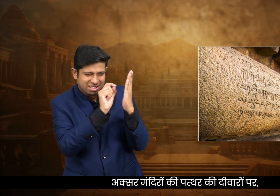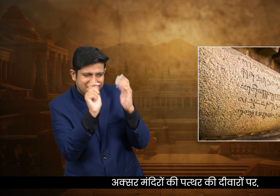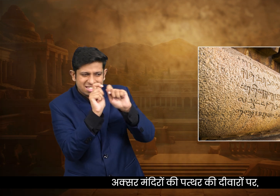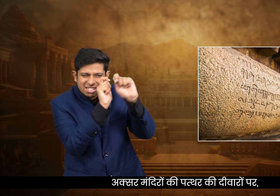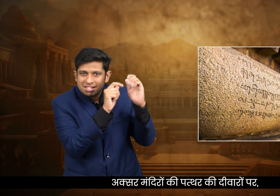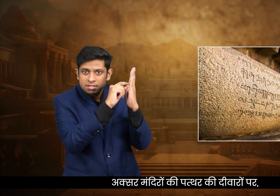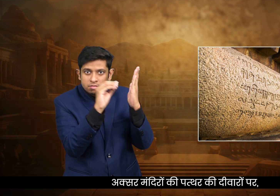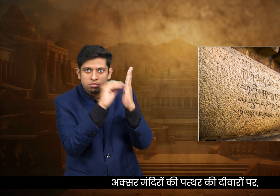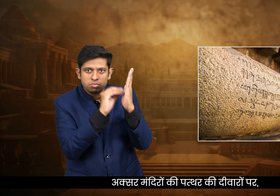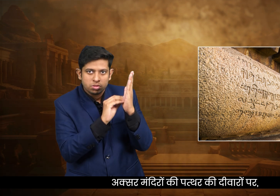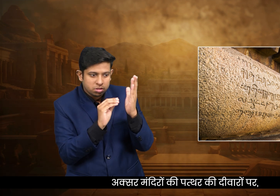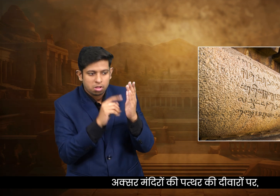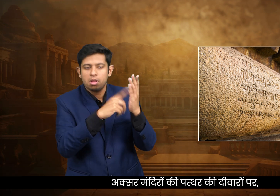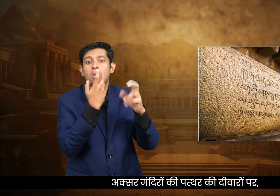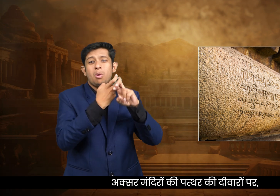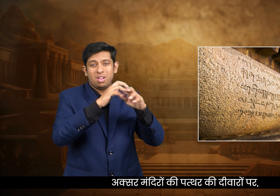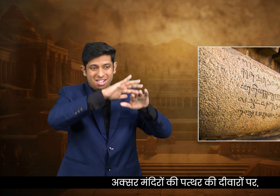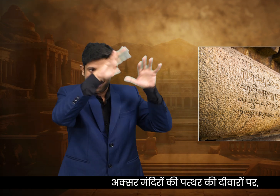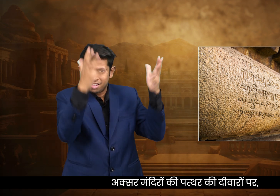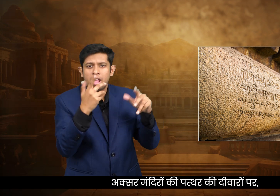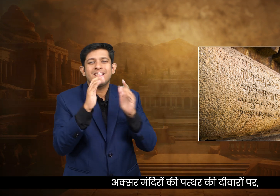अक्सर मंदिरों की पत्थर की दीवारों पर